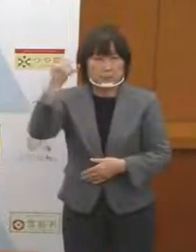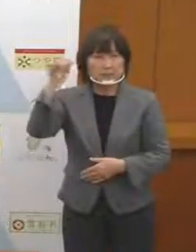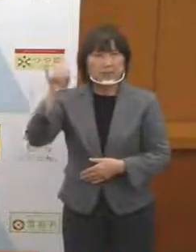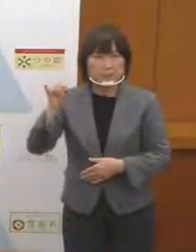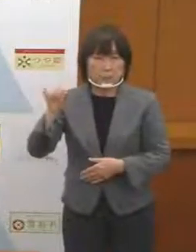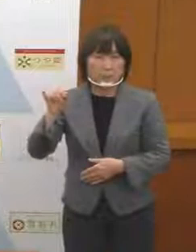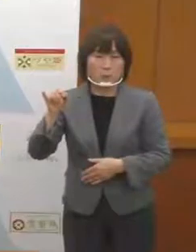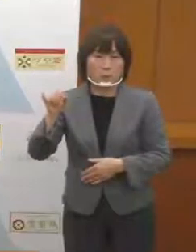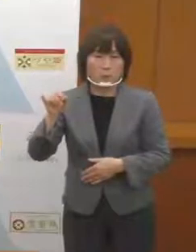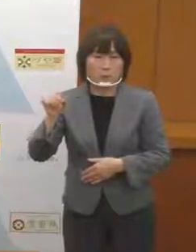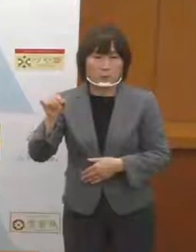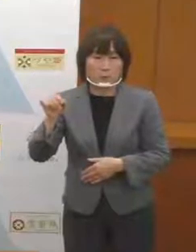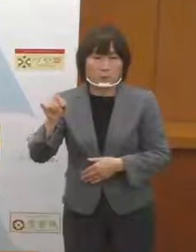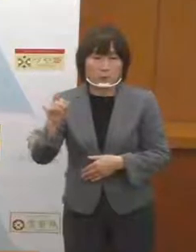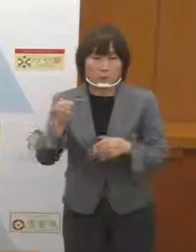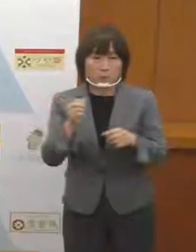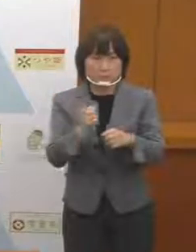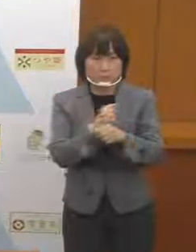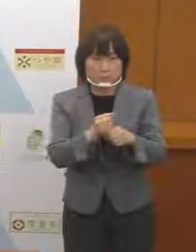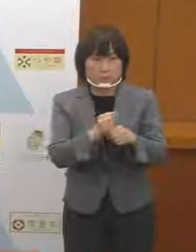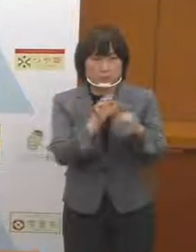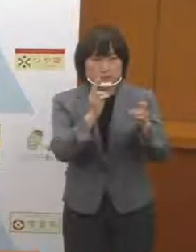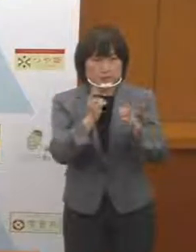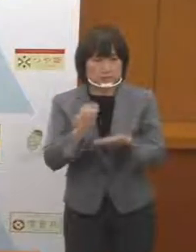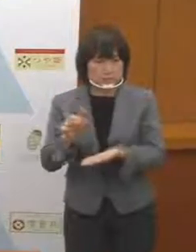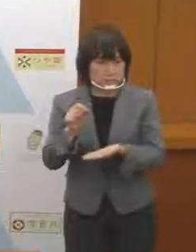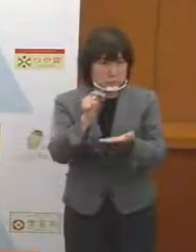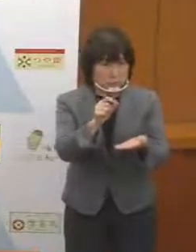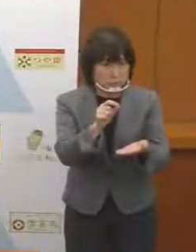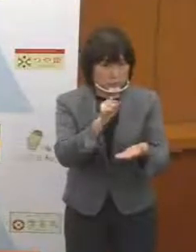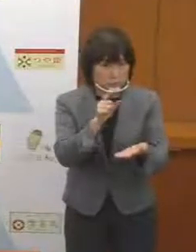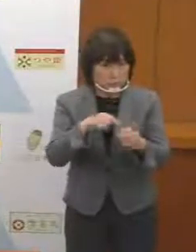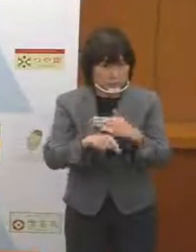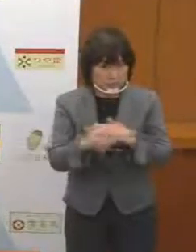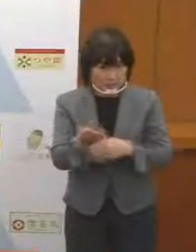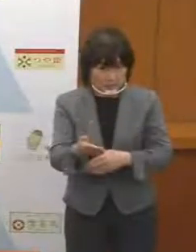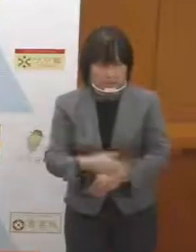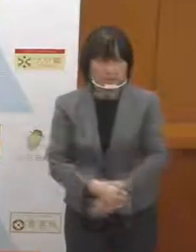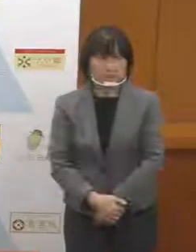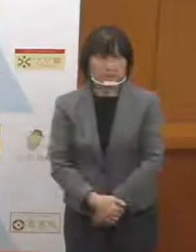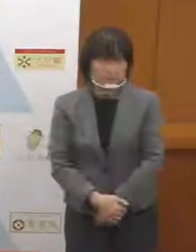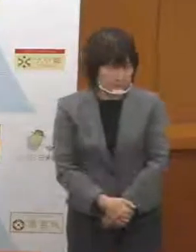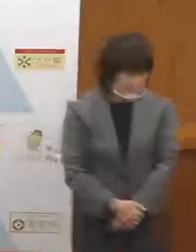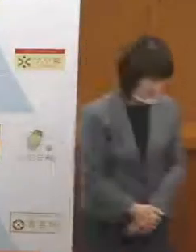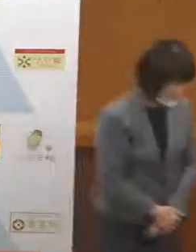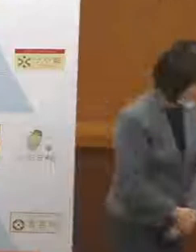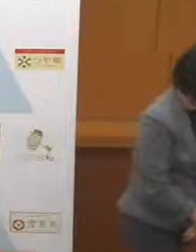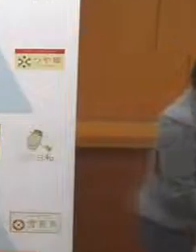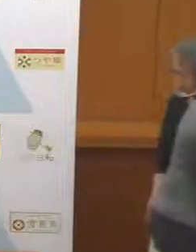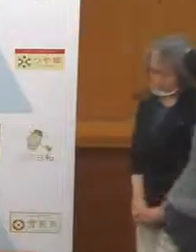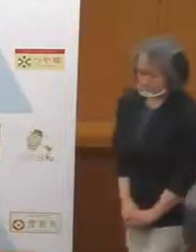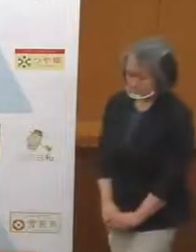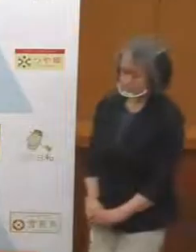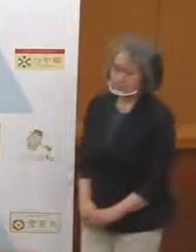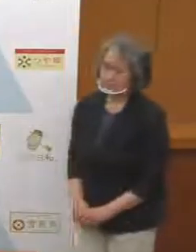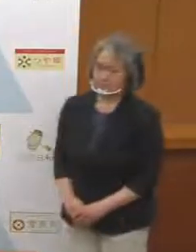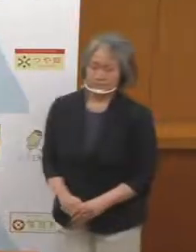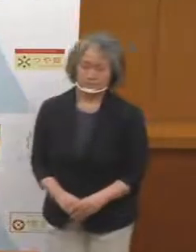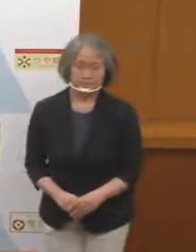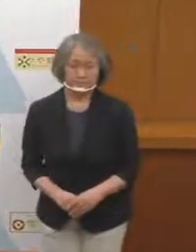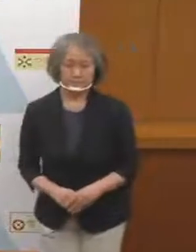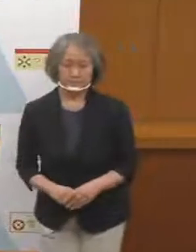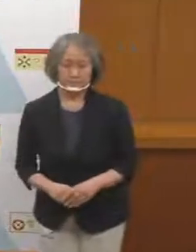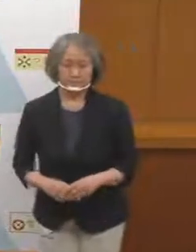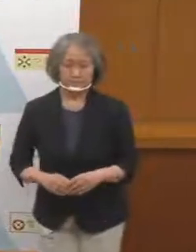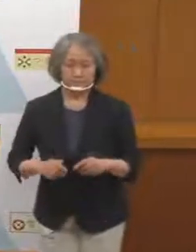あの授業者に伝えていくということになるっていうことでよろしいんでしょうかそうですねちょっと一言